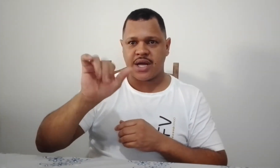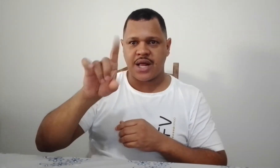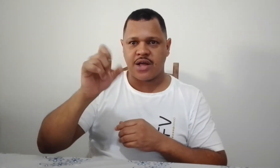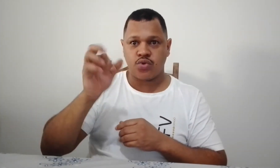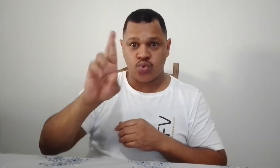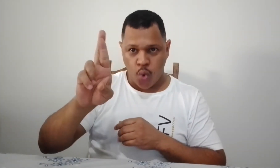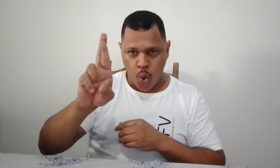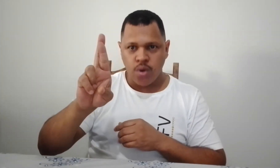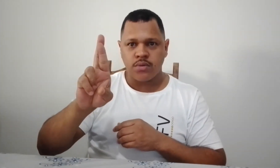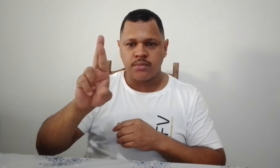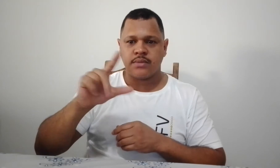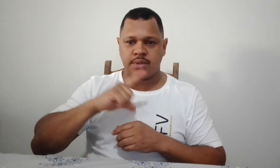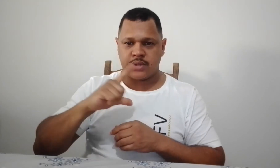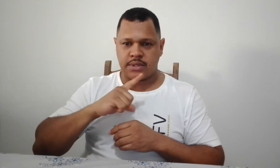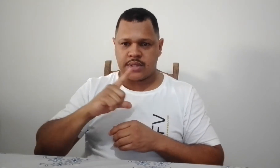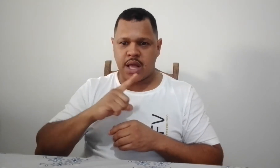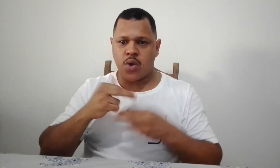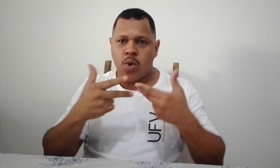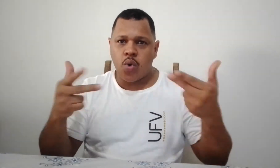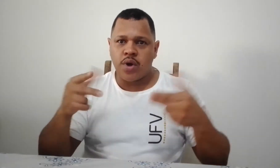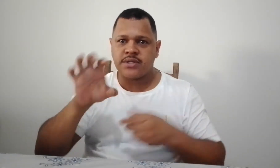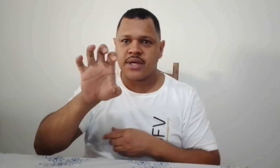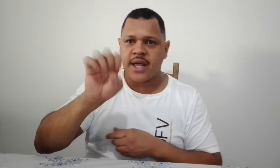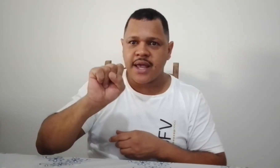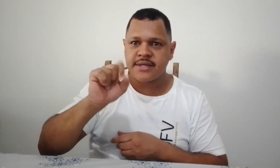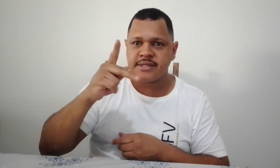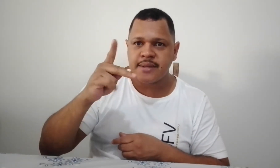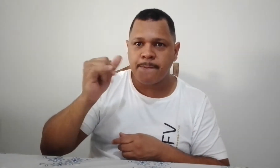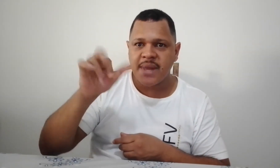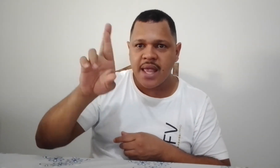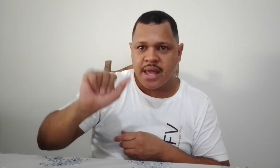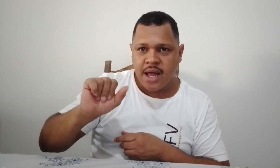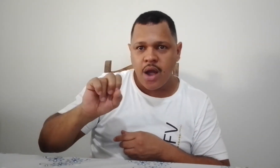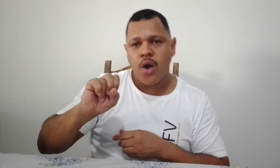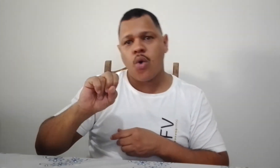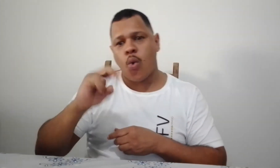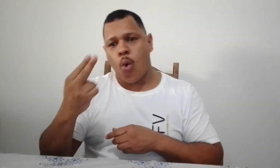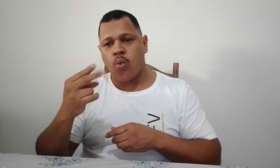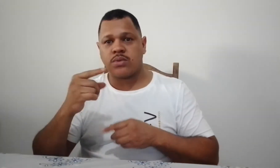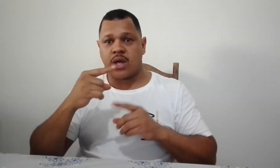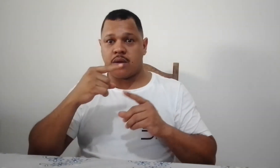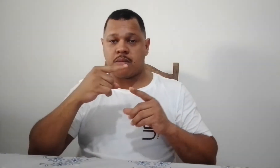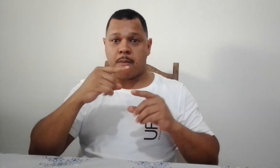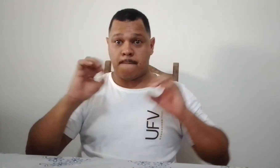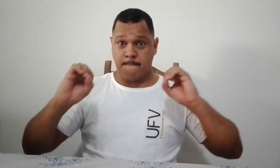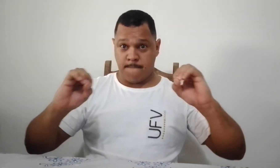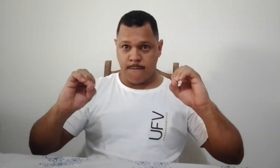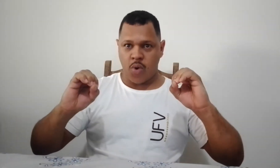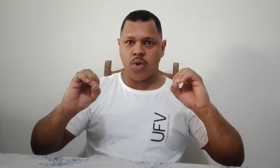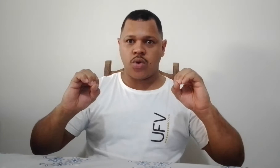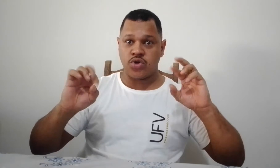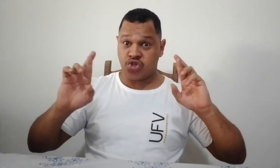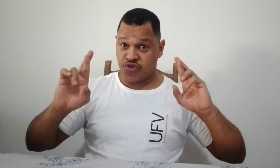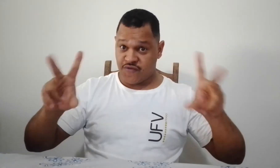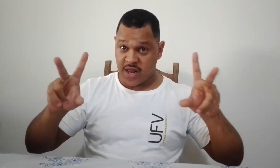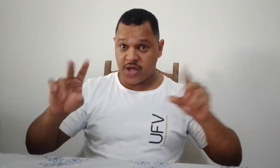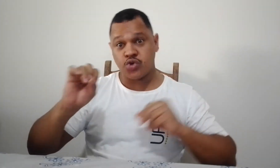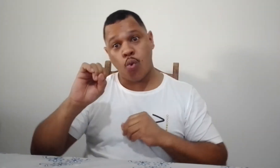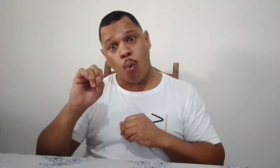uma espira ou bobina girando entre dois polos magnéticos diferentes ou dois polos